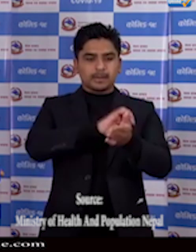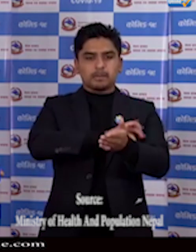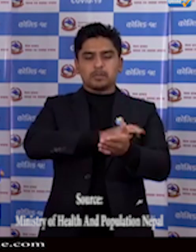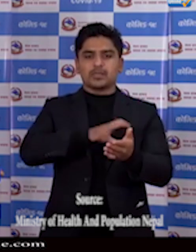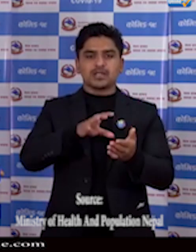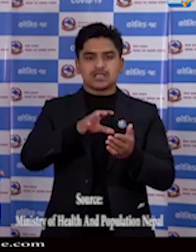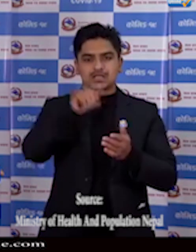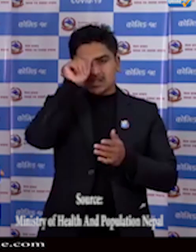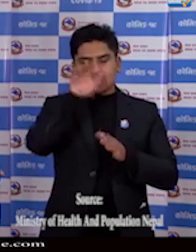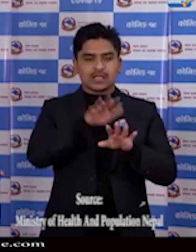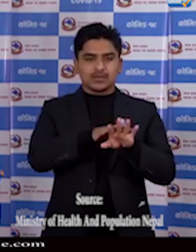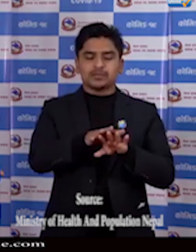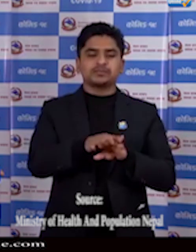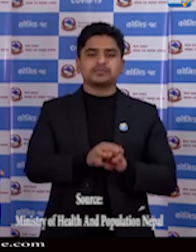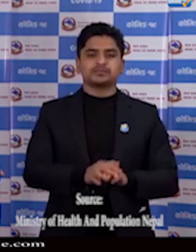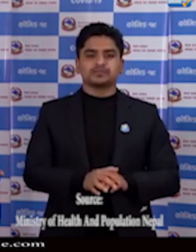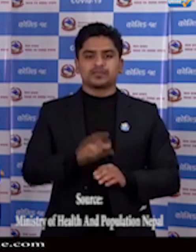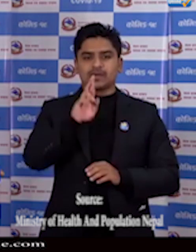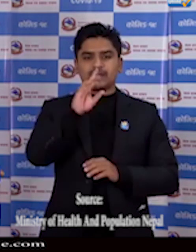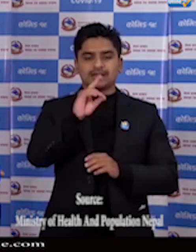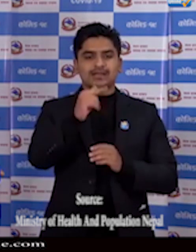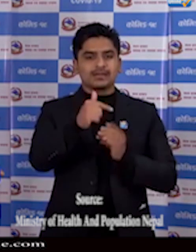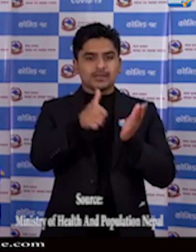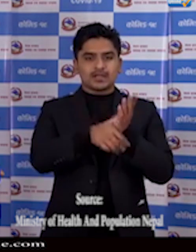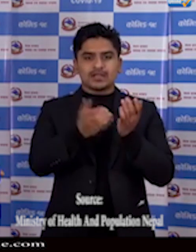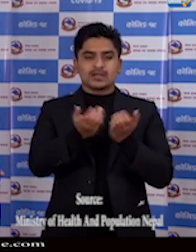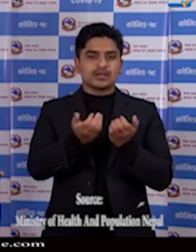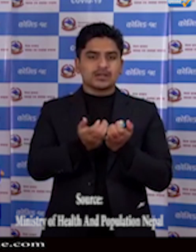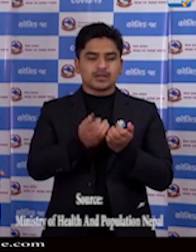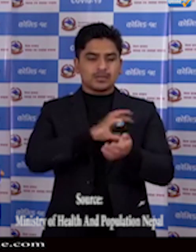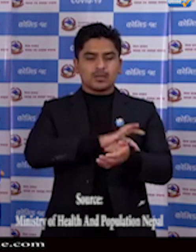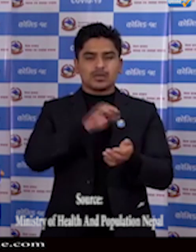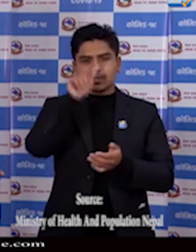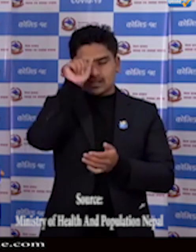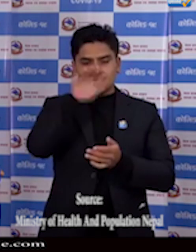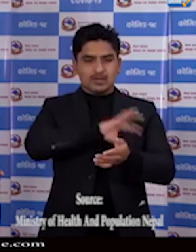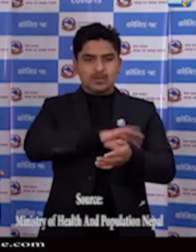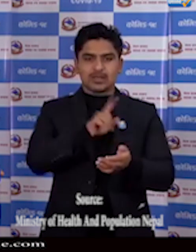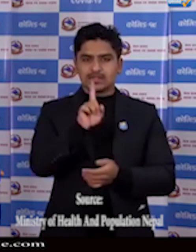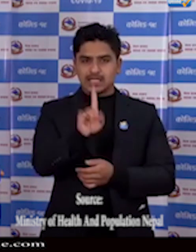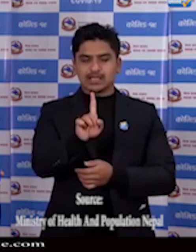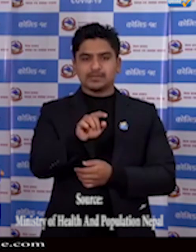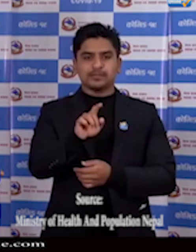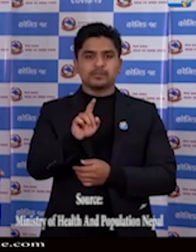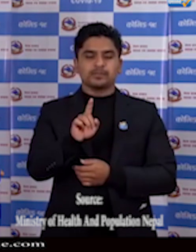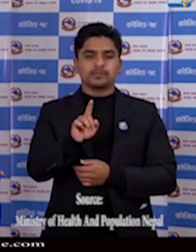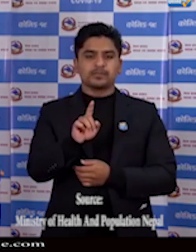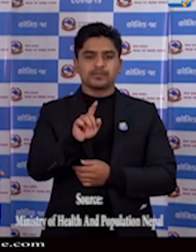प्रदेशका विवरणहरू RDT परीक्षण गरिएका प्रदेशका विवरणमा प्रदेश नम्बर 1